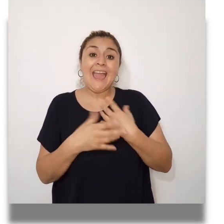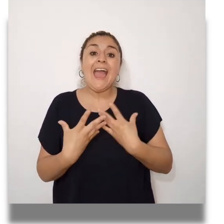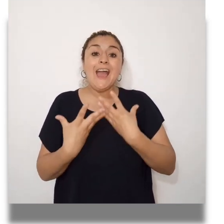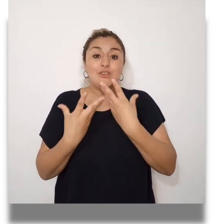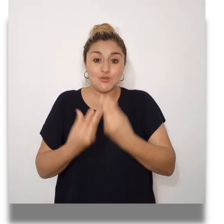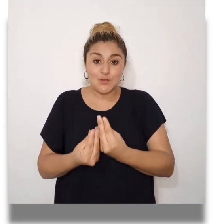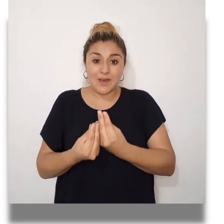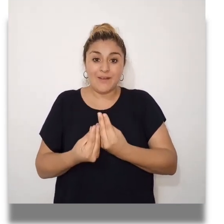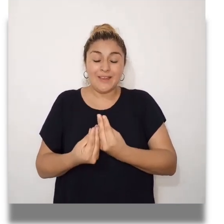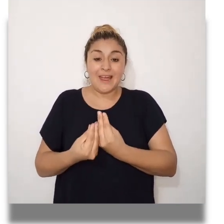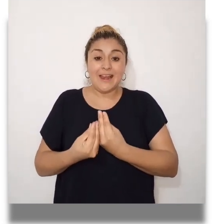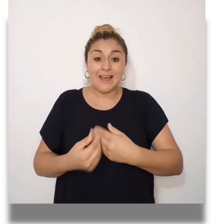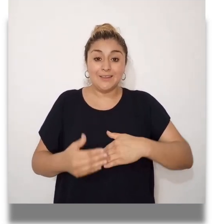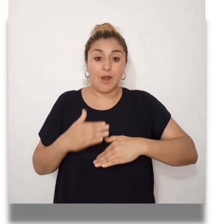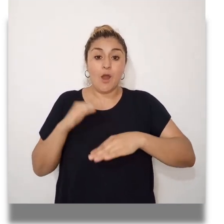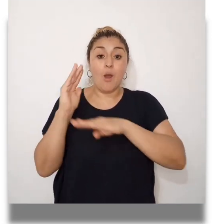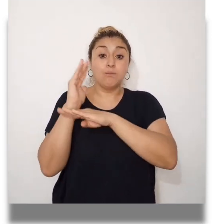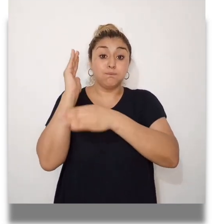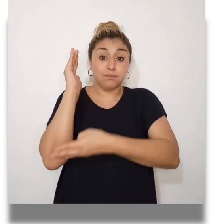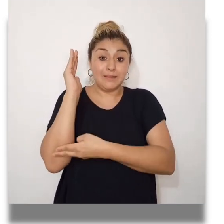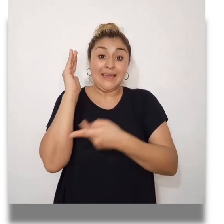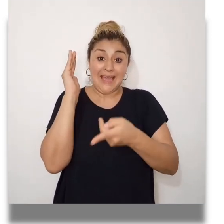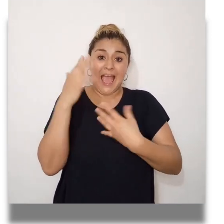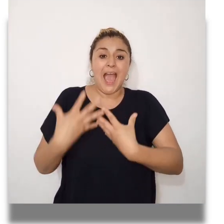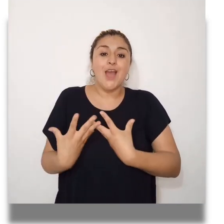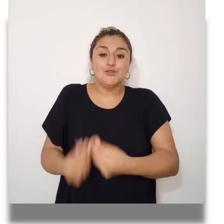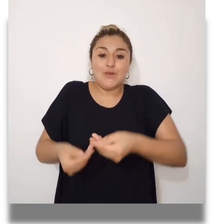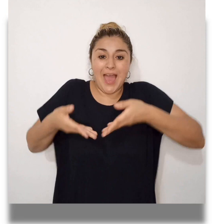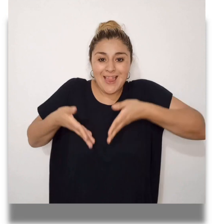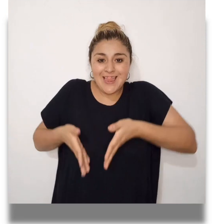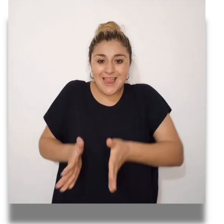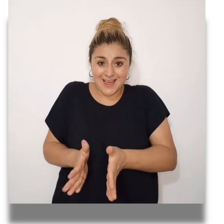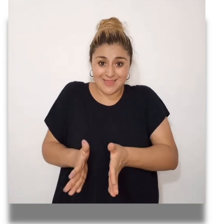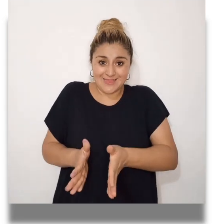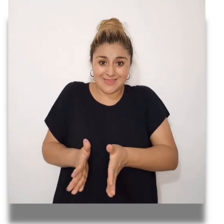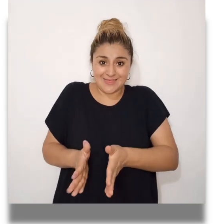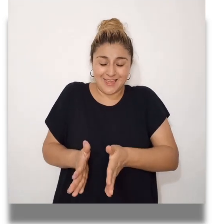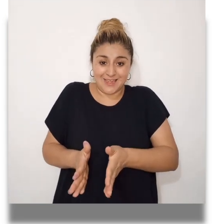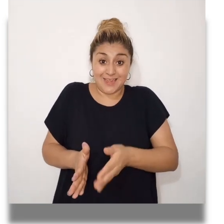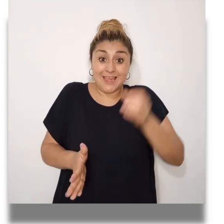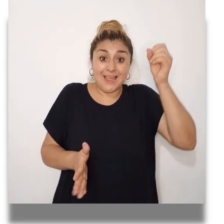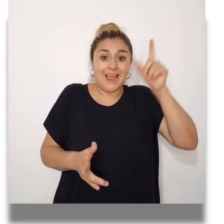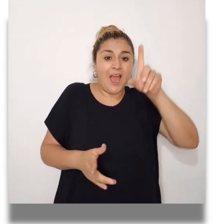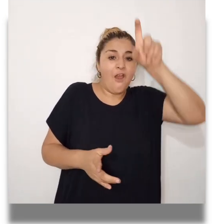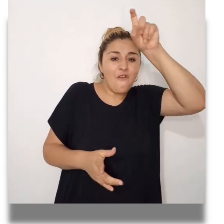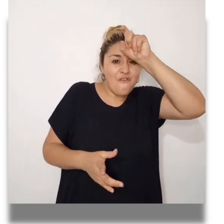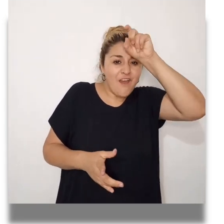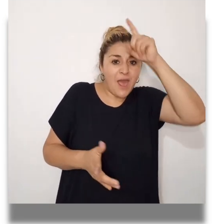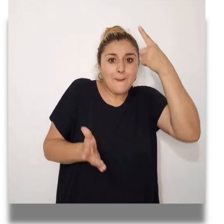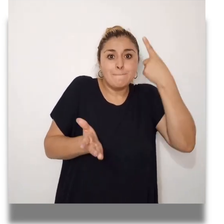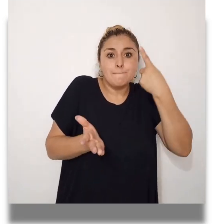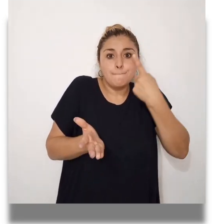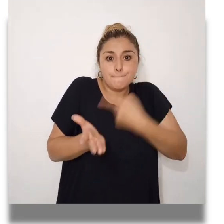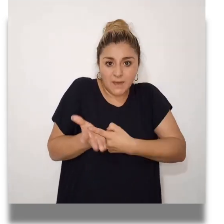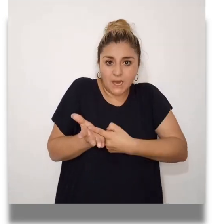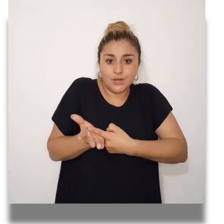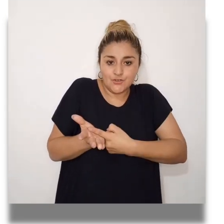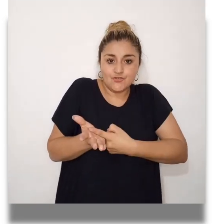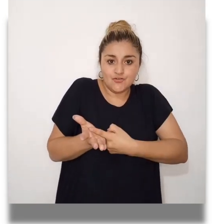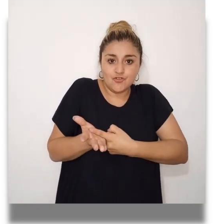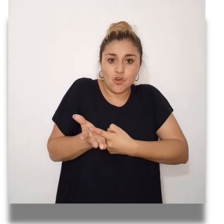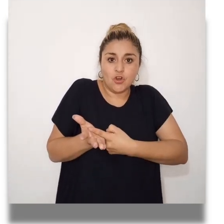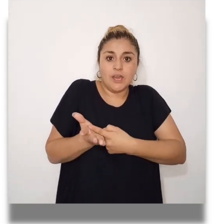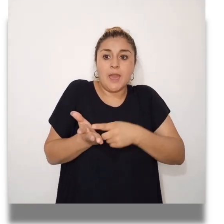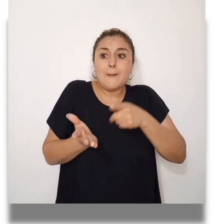firent point ce que leur avait dit le roi d'Égypte. Y no hicieron lo que Faraón había